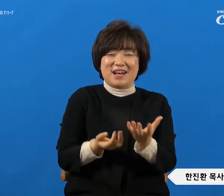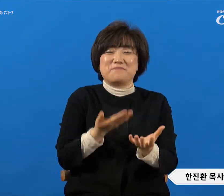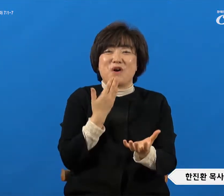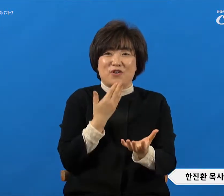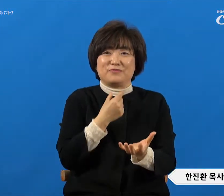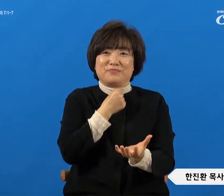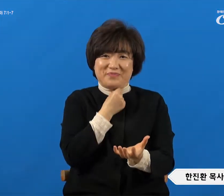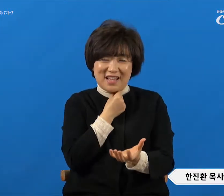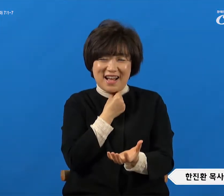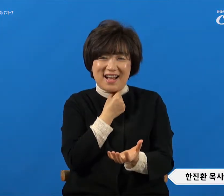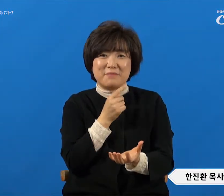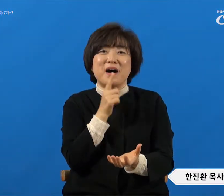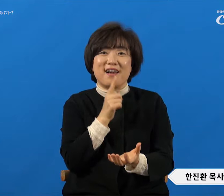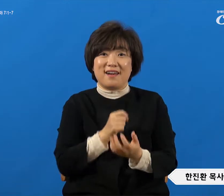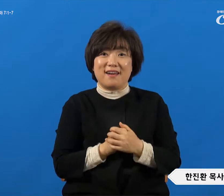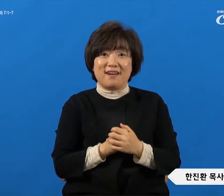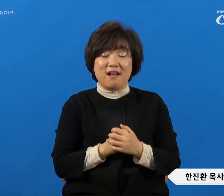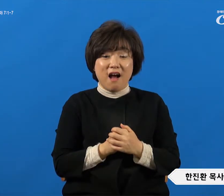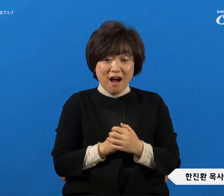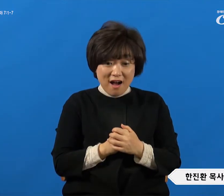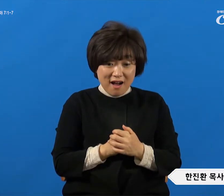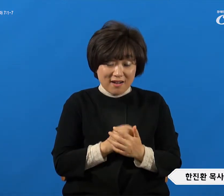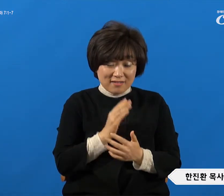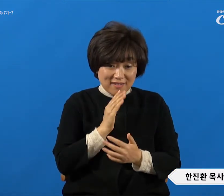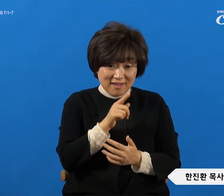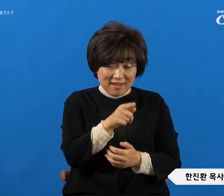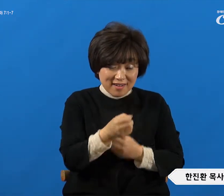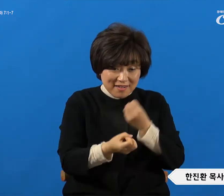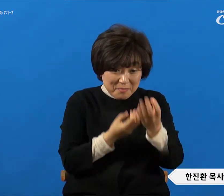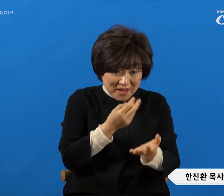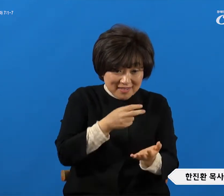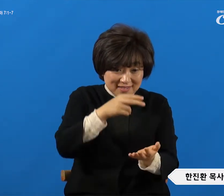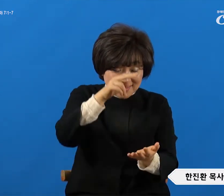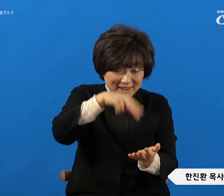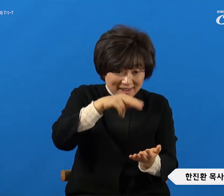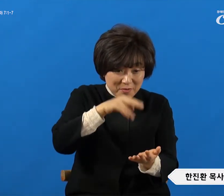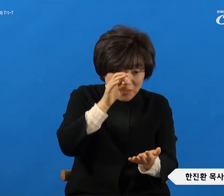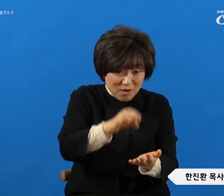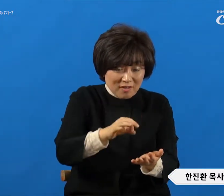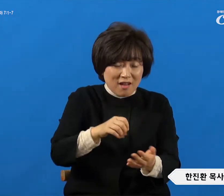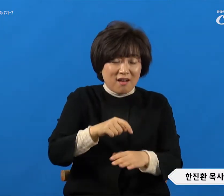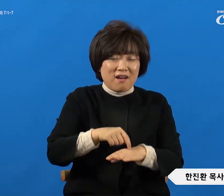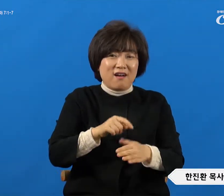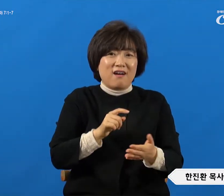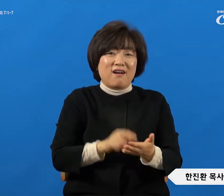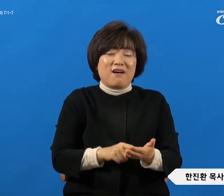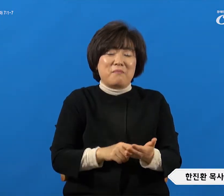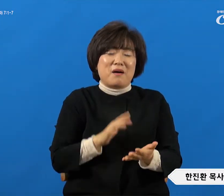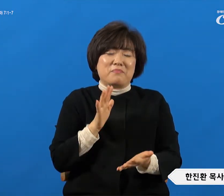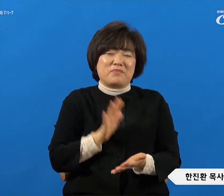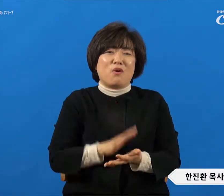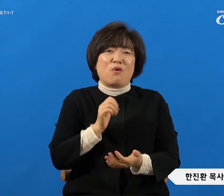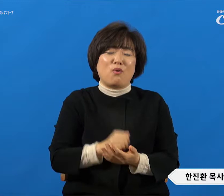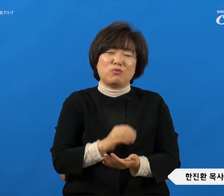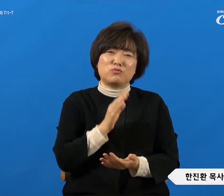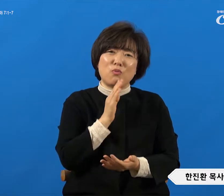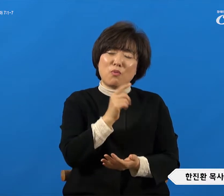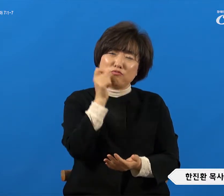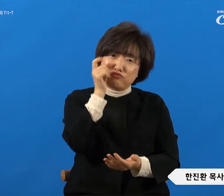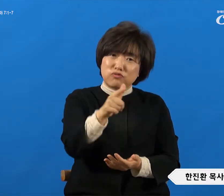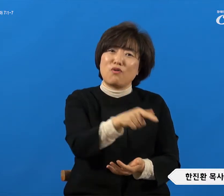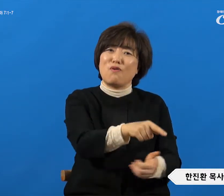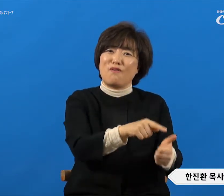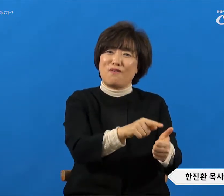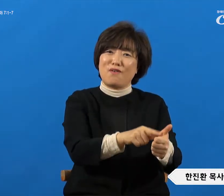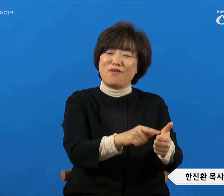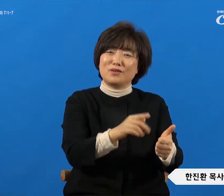제가 그 간증을 읽는데 정말 가슴이 뜨거워졌습니다. 야, 이런 삶은 얼마나 가치 있고 얼마나